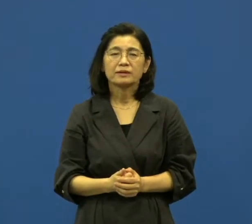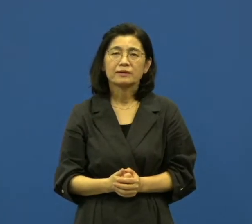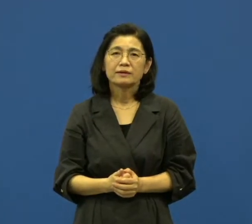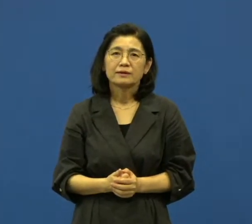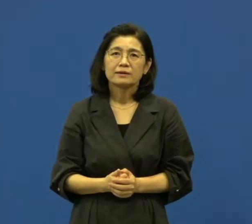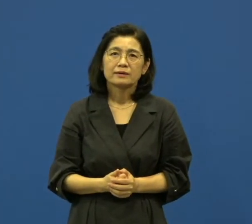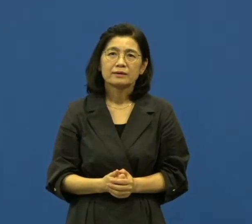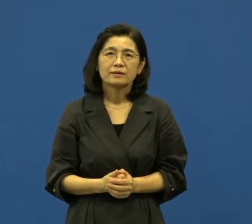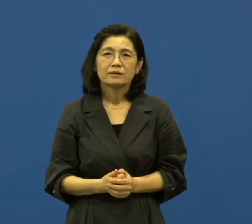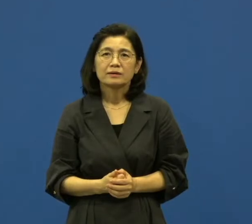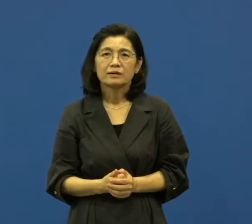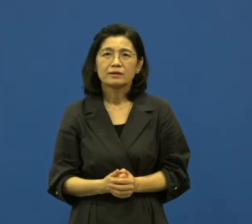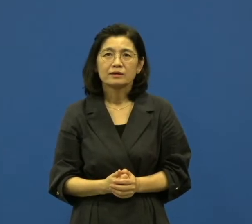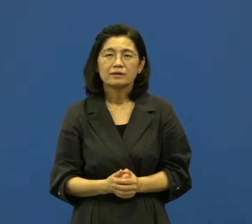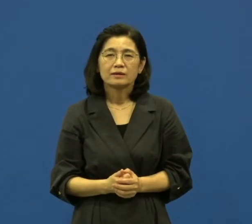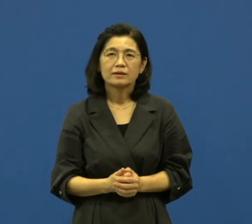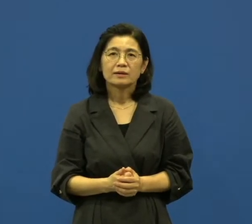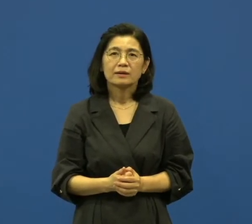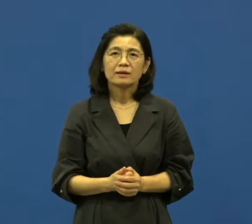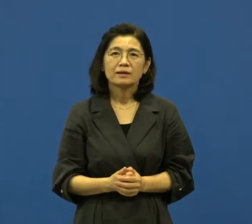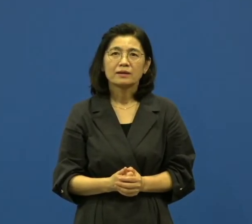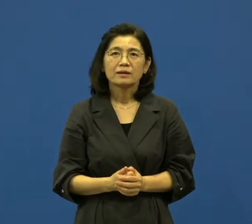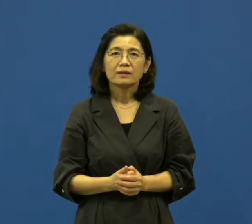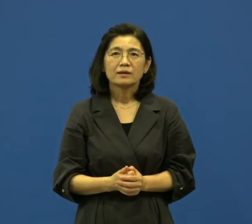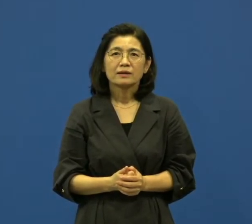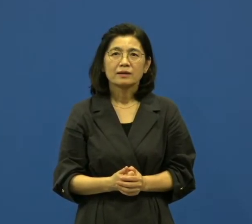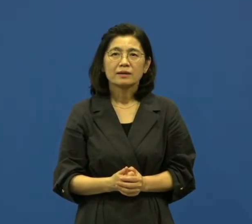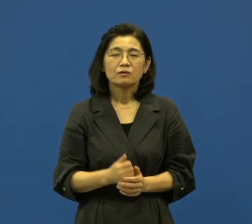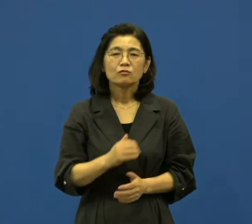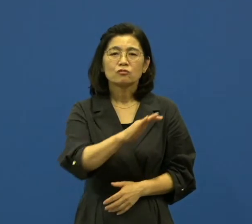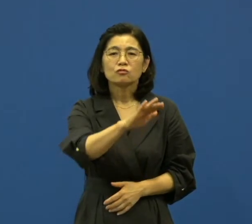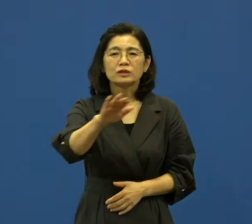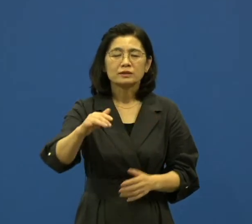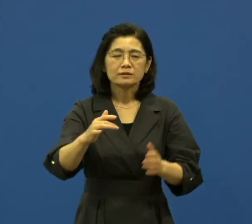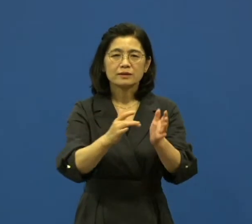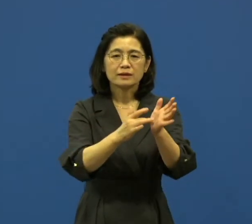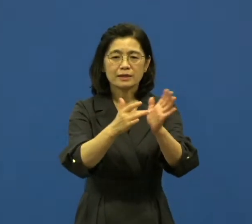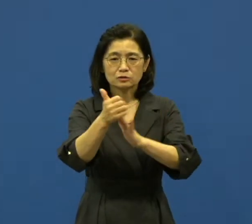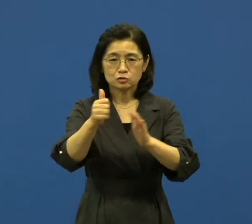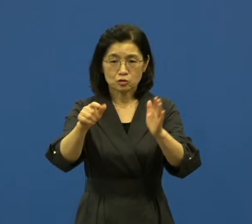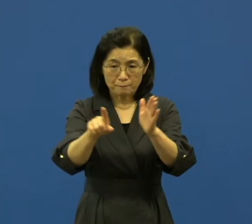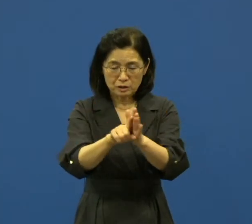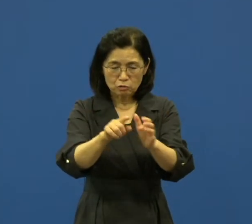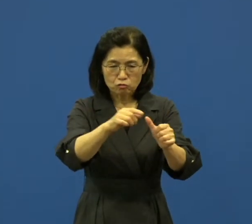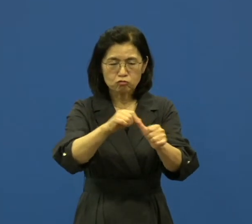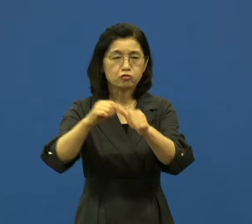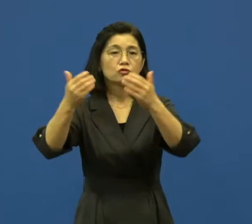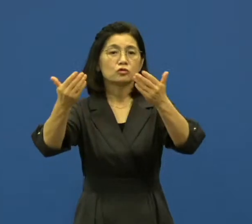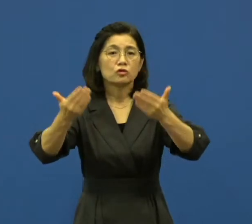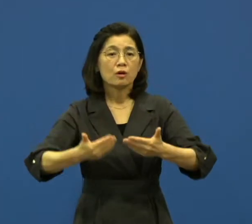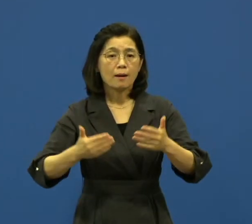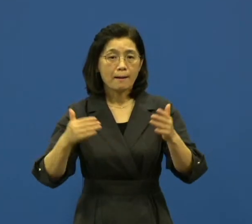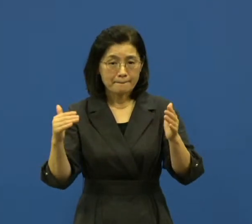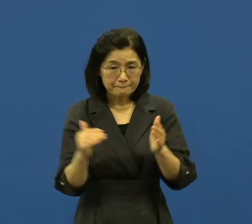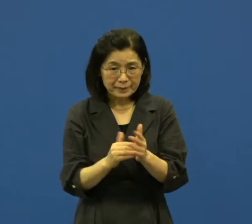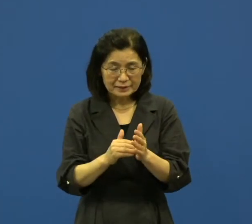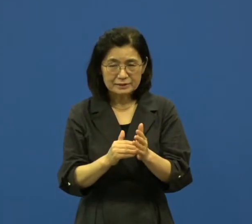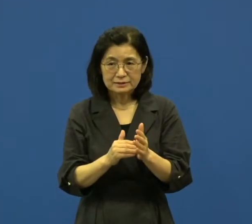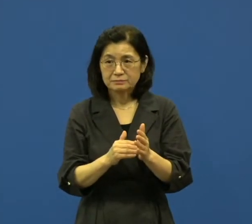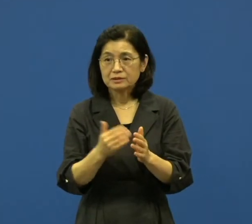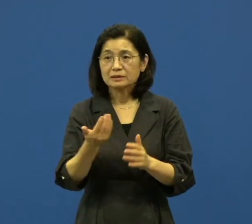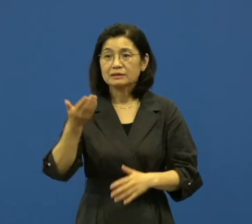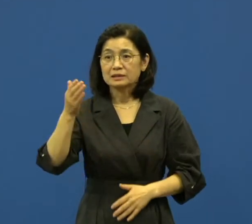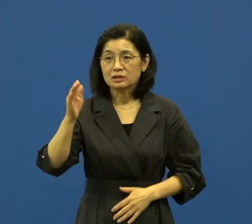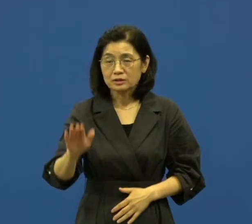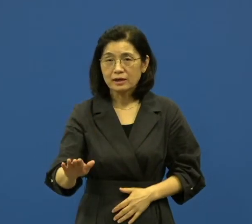말합니다. 구도자적인 태도. 우리는 이미 예수를 믿어서 구원을 얻었지만 우리 일평생 우리의 삶의